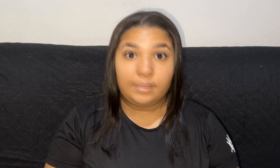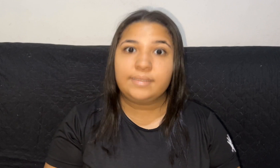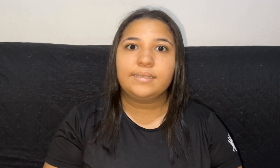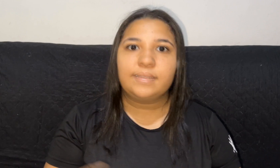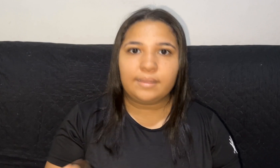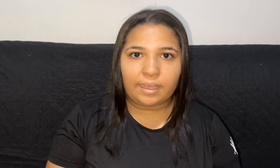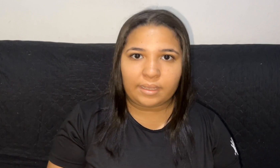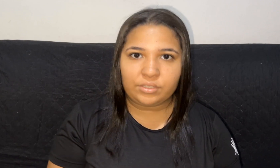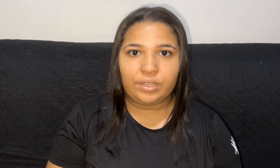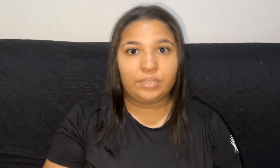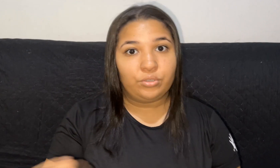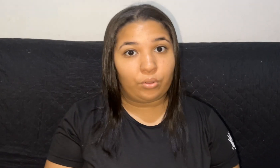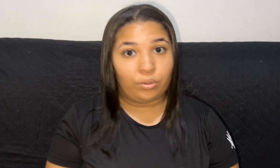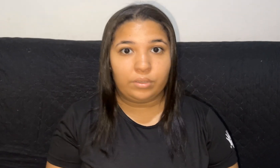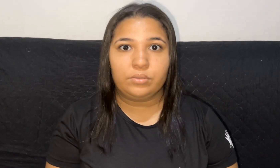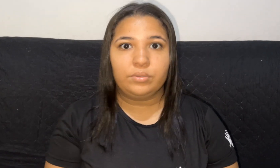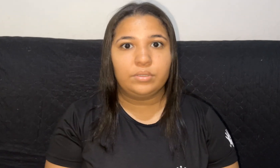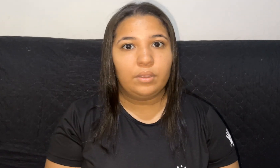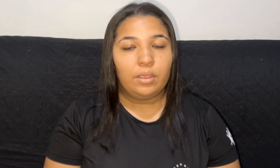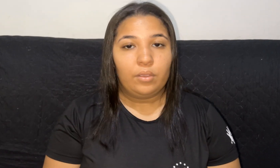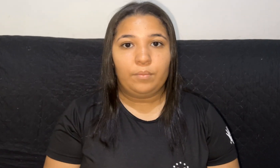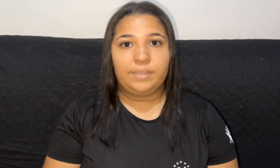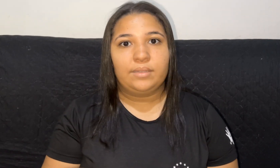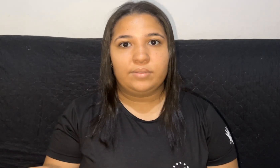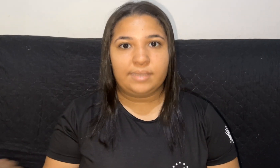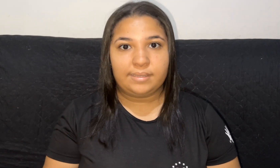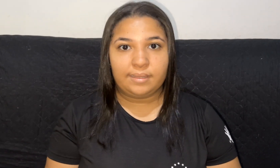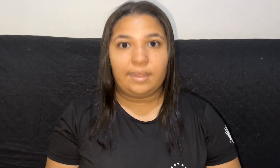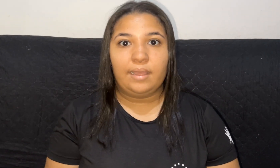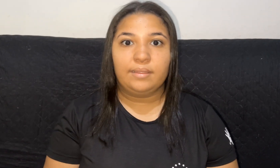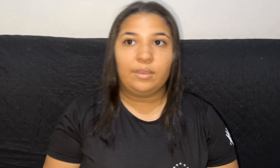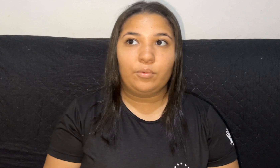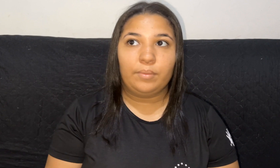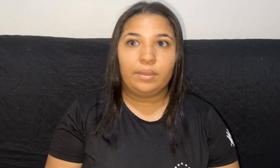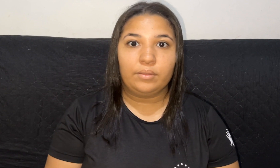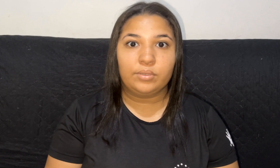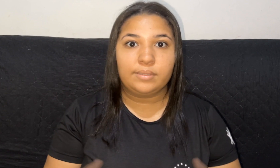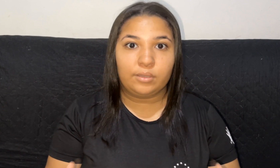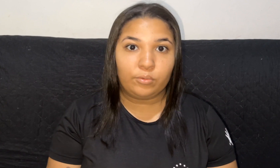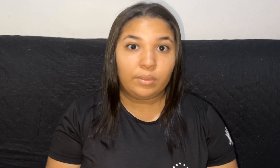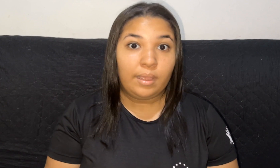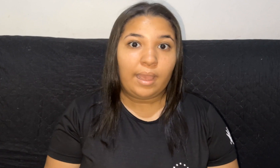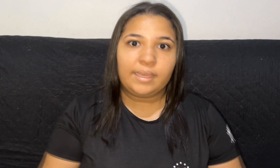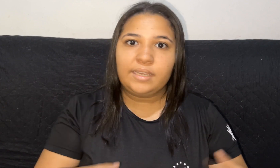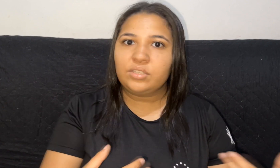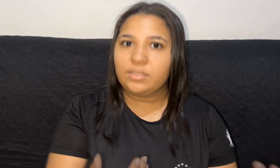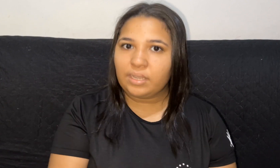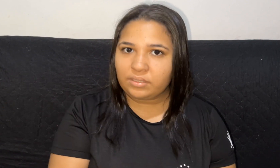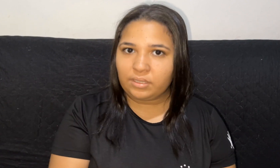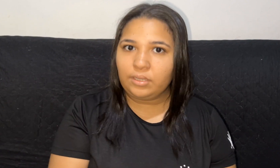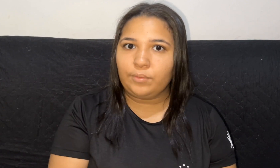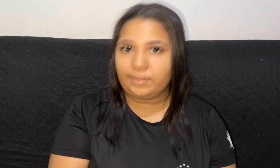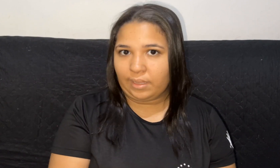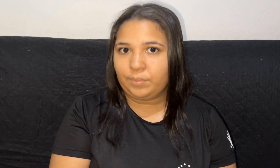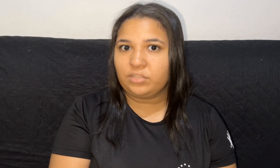nesses sinais religiosos, começar a nos ensinar, a dar uma noção àqueles que já tinham intérpretes nas